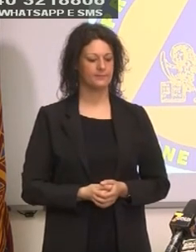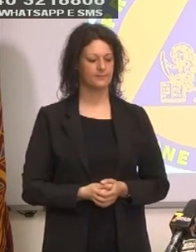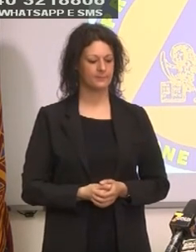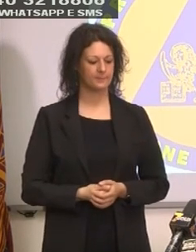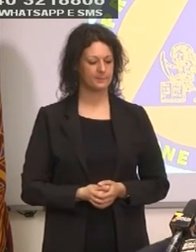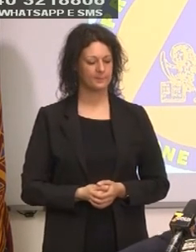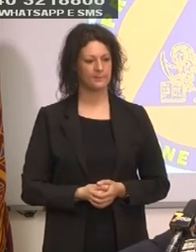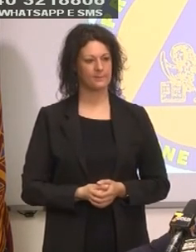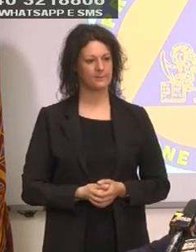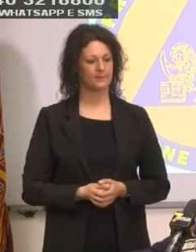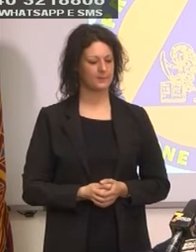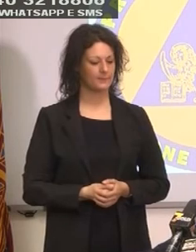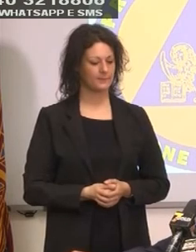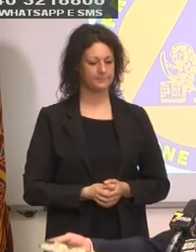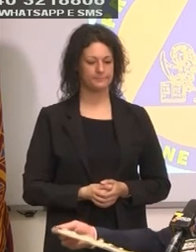Filippo